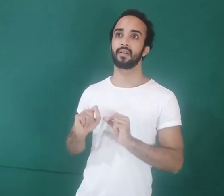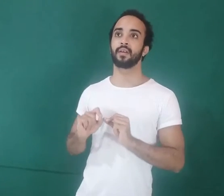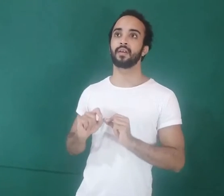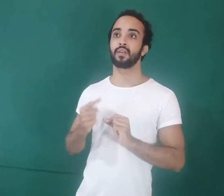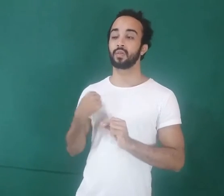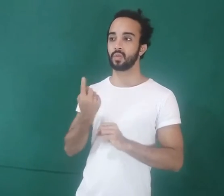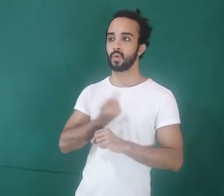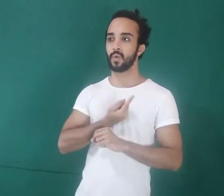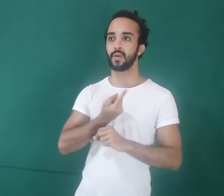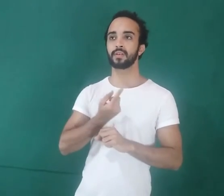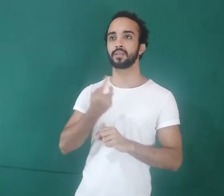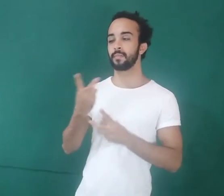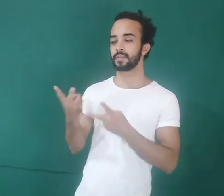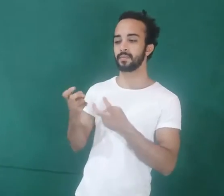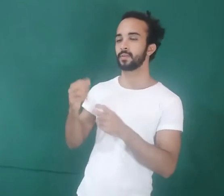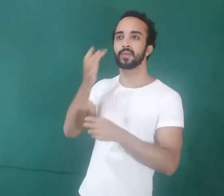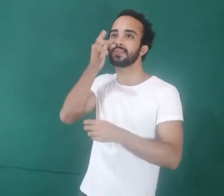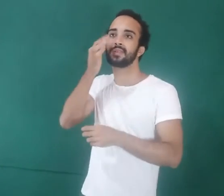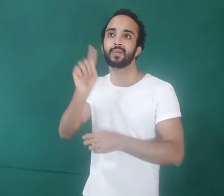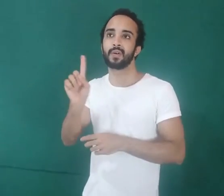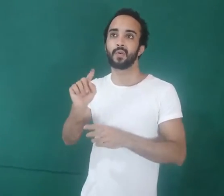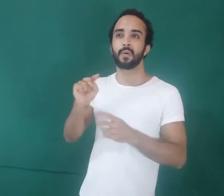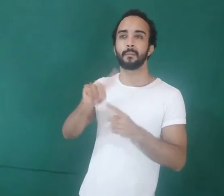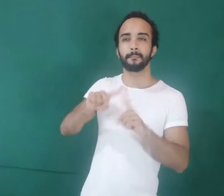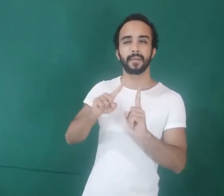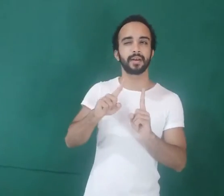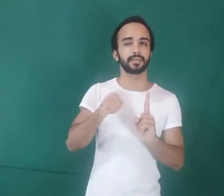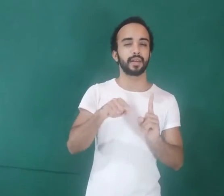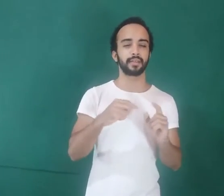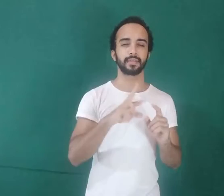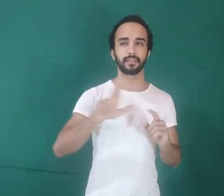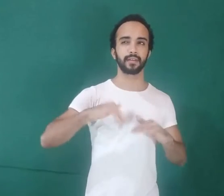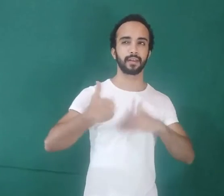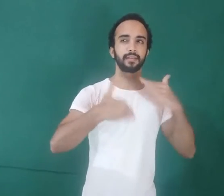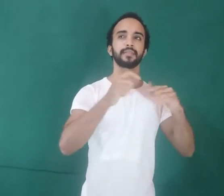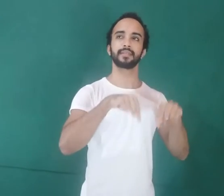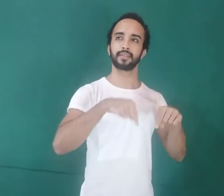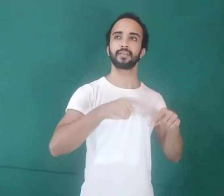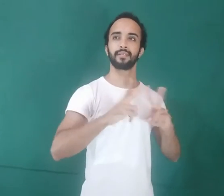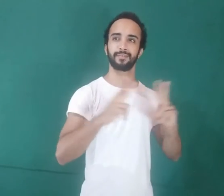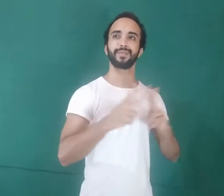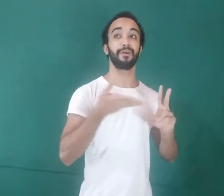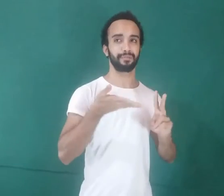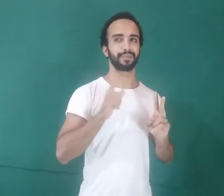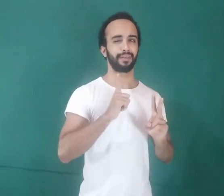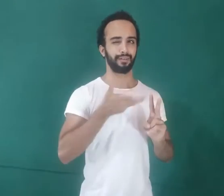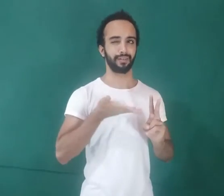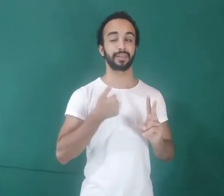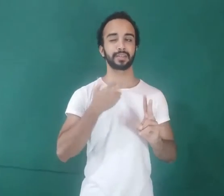presencial, mas tem alguma coisa de fértil nisso? Total. Eu acho que tem. E total, e isso, a gente pensar nisso mercadologicamente também, é